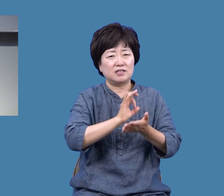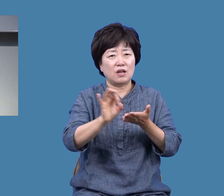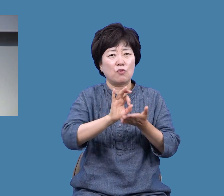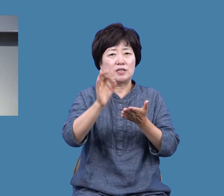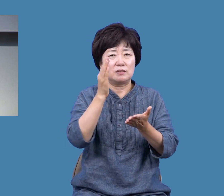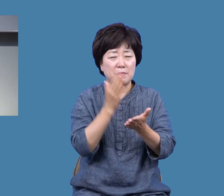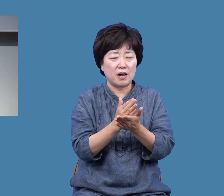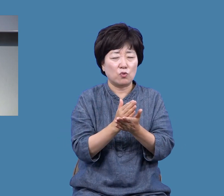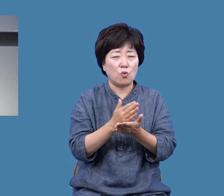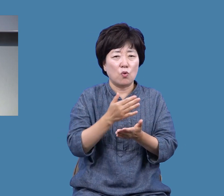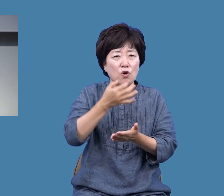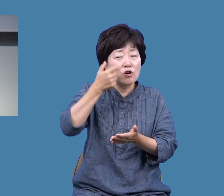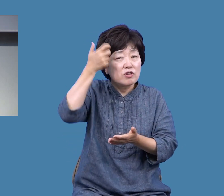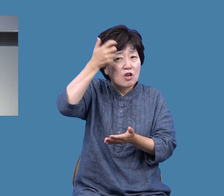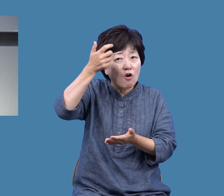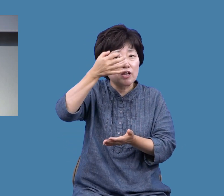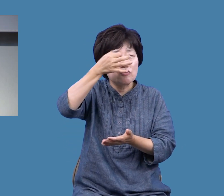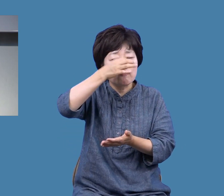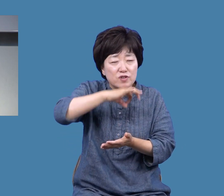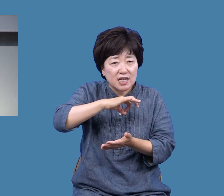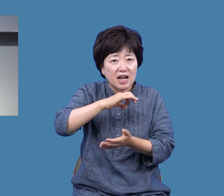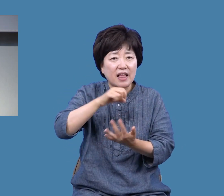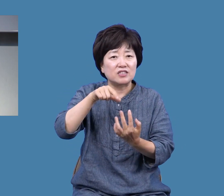좋겠어요. 아멘.